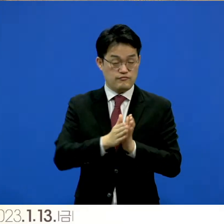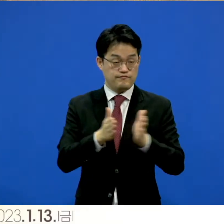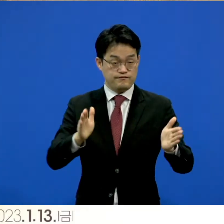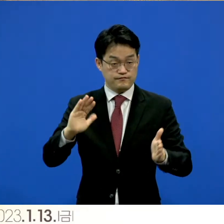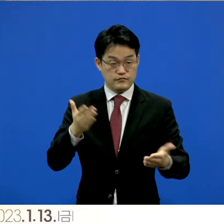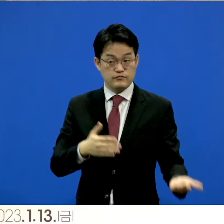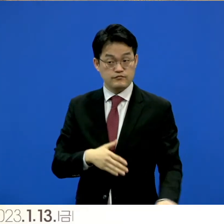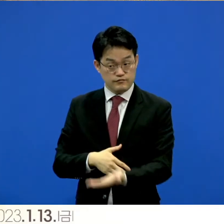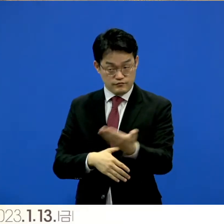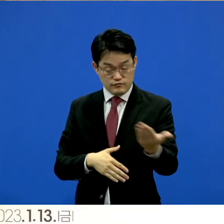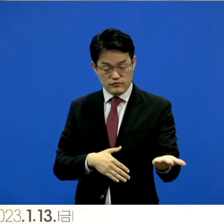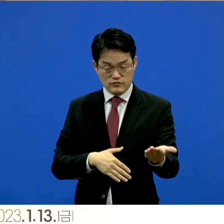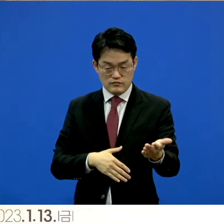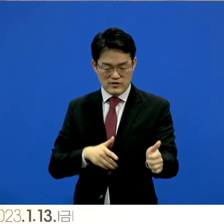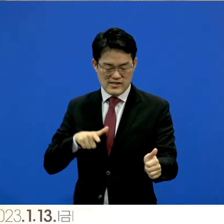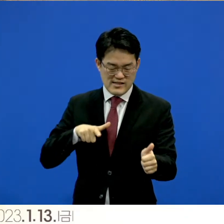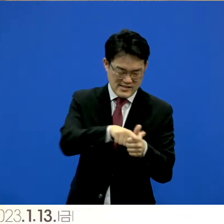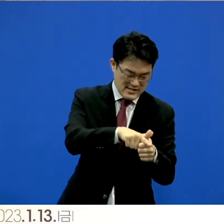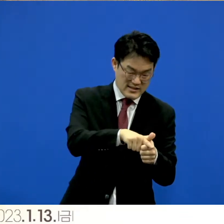아벨을 거부합니다.